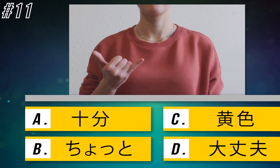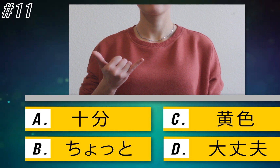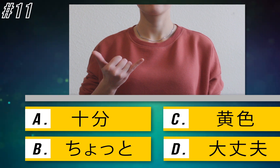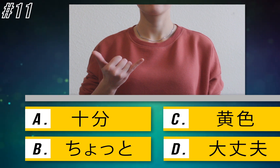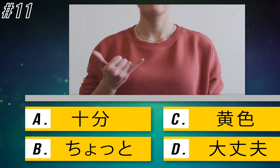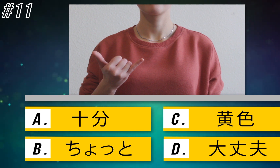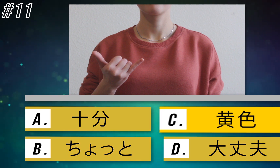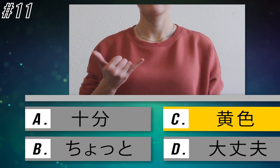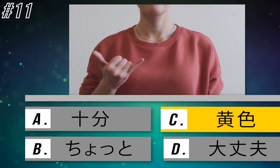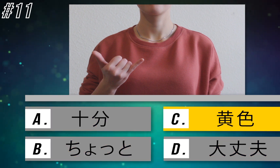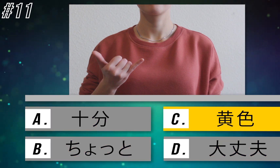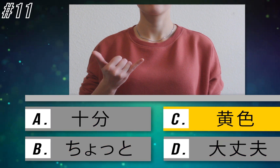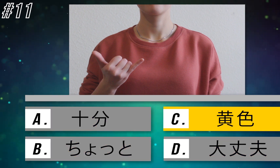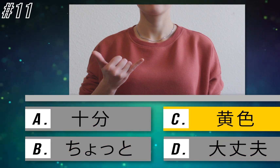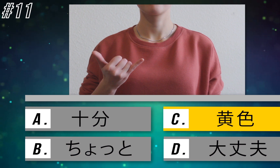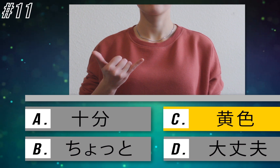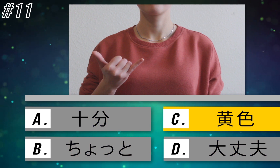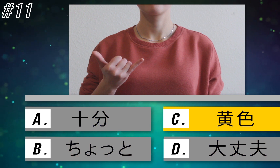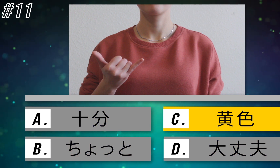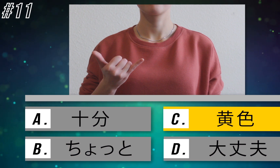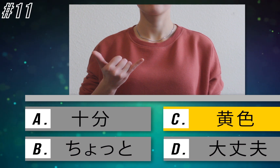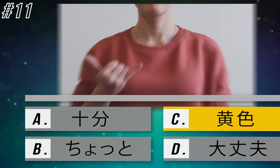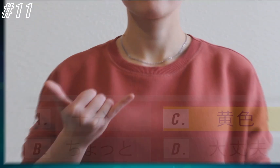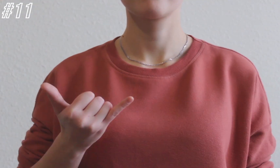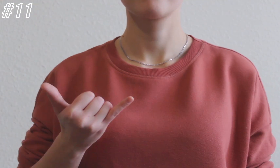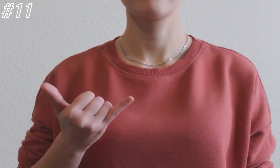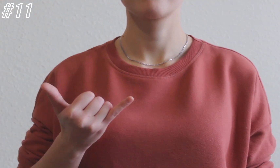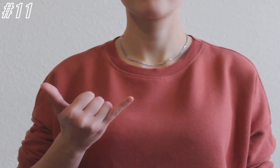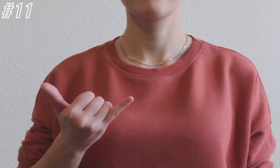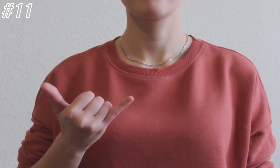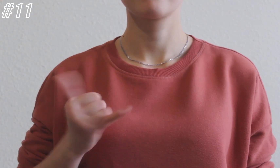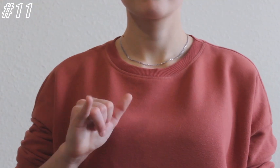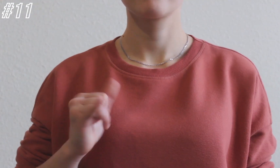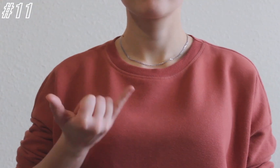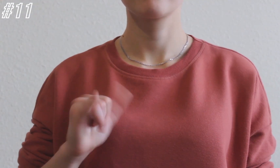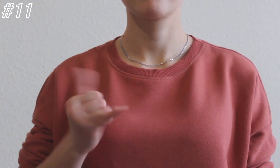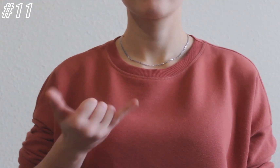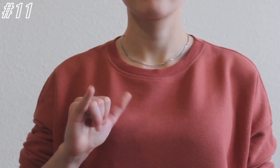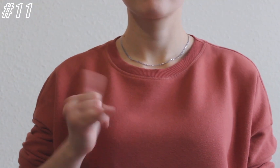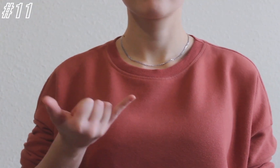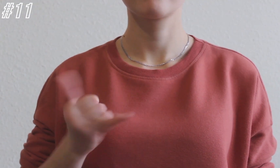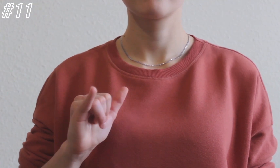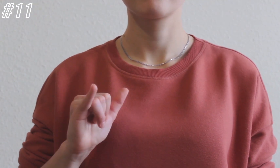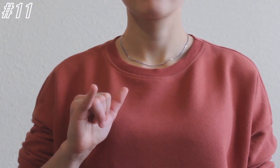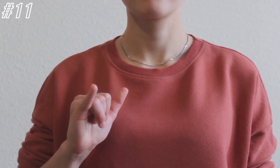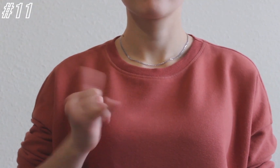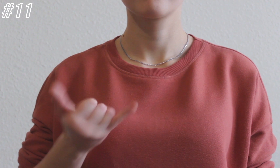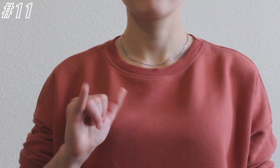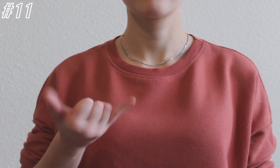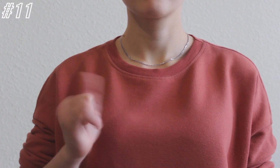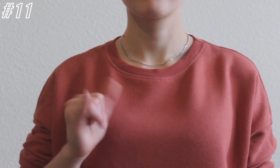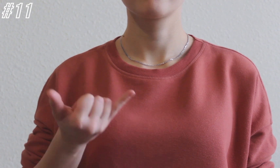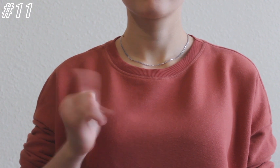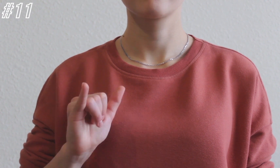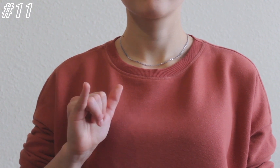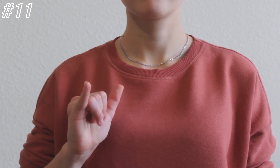C を選んだら正しい答えです。何かが黄色いという時には、手で Y を作って手首のところでひ